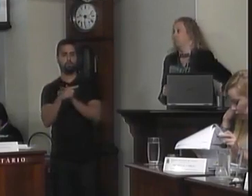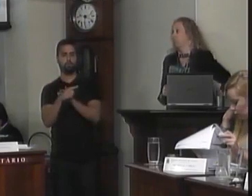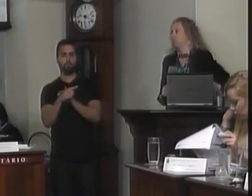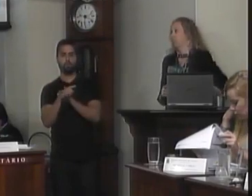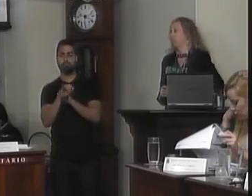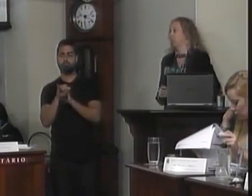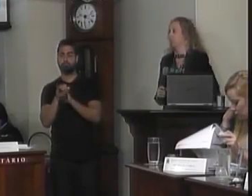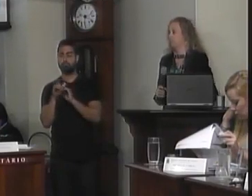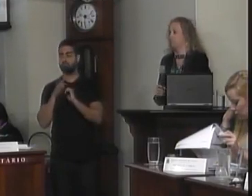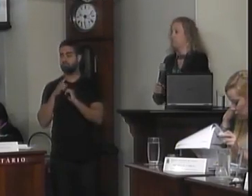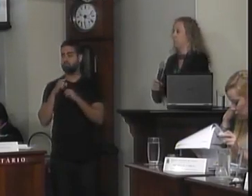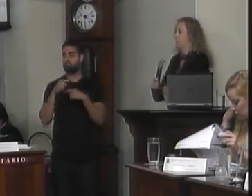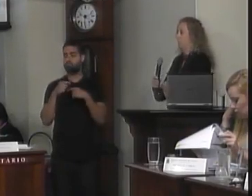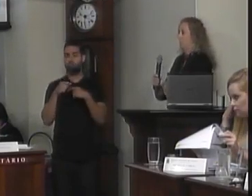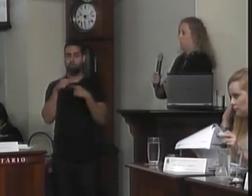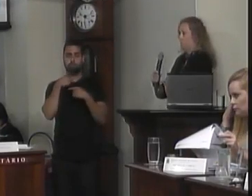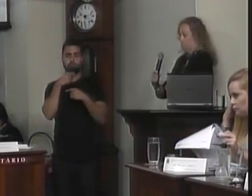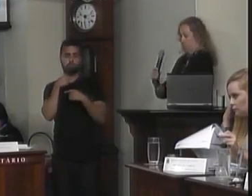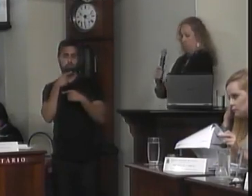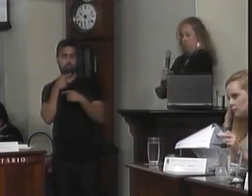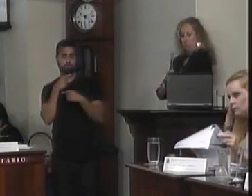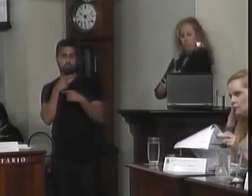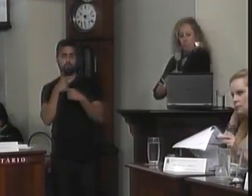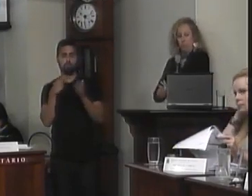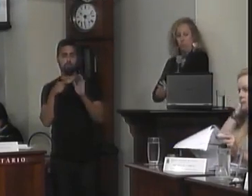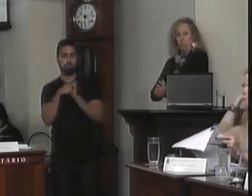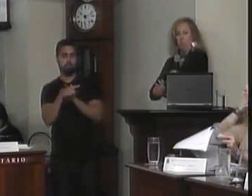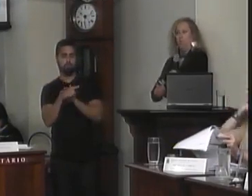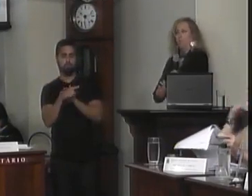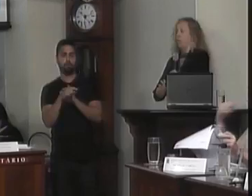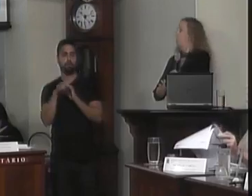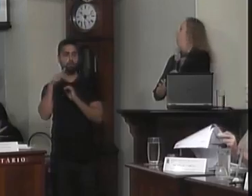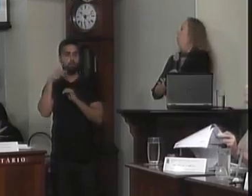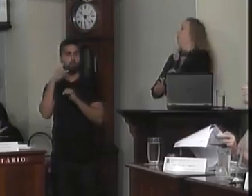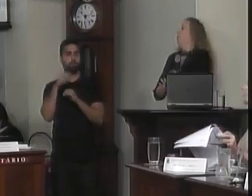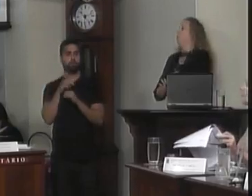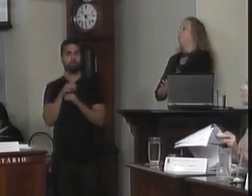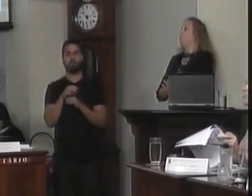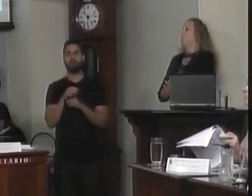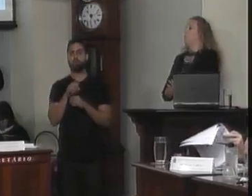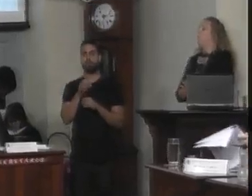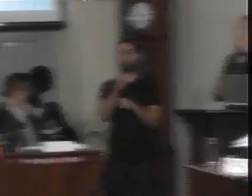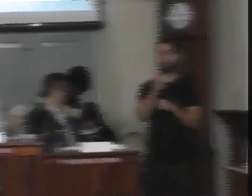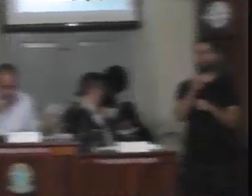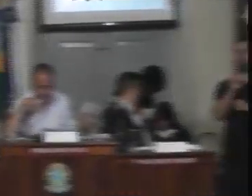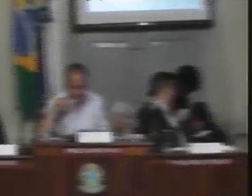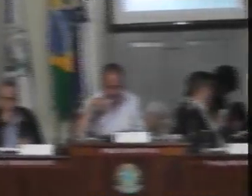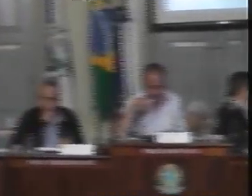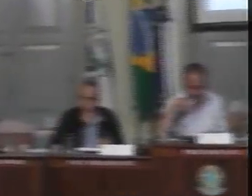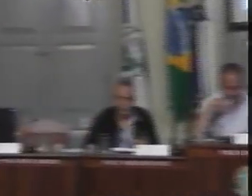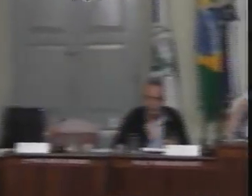se tiver algum questionamento, vereador Saulo Correia.